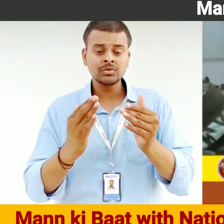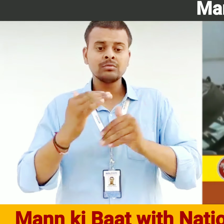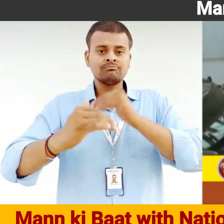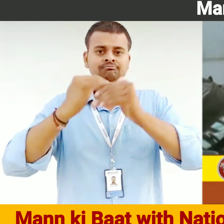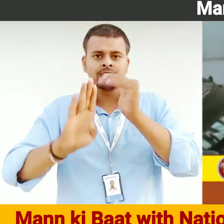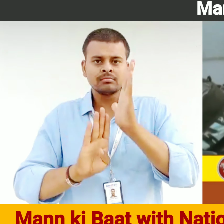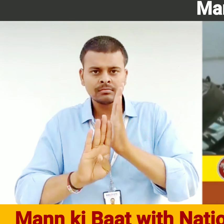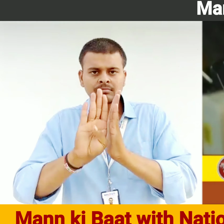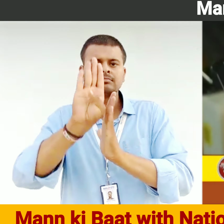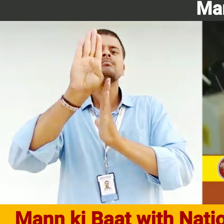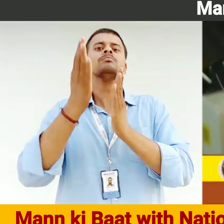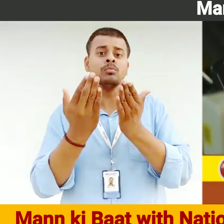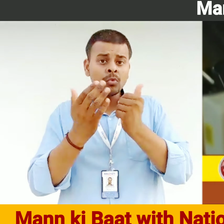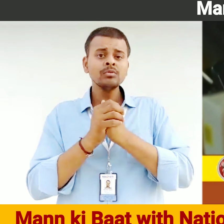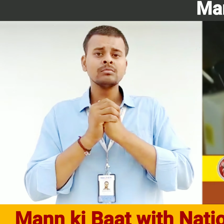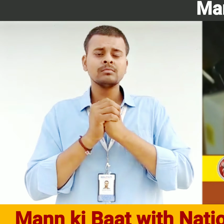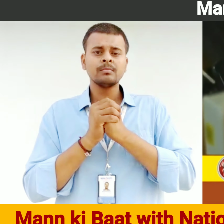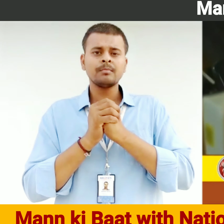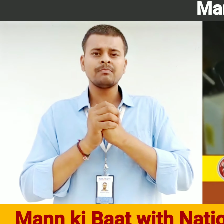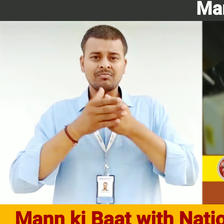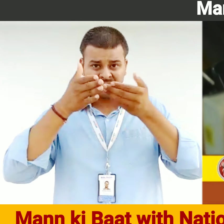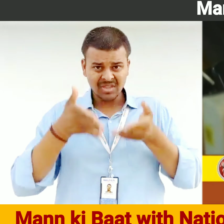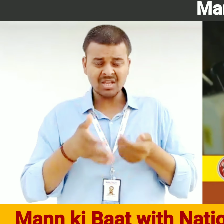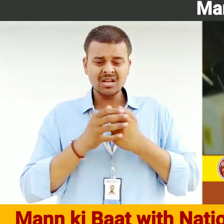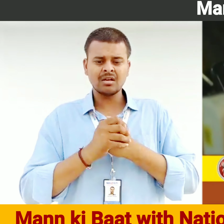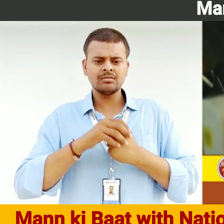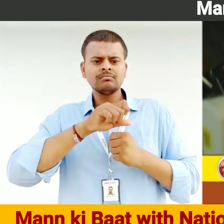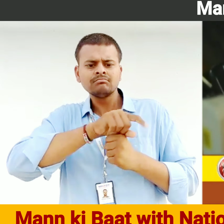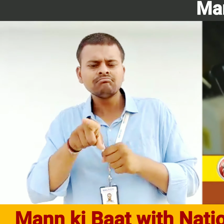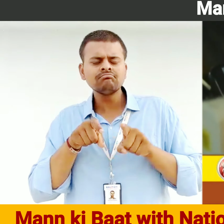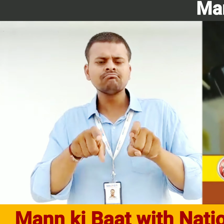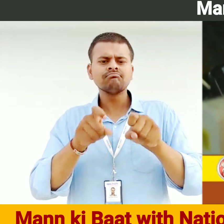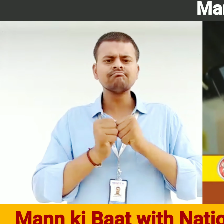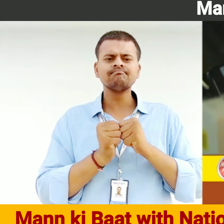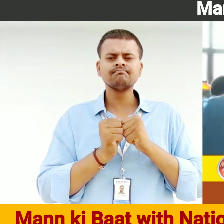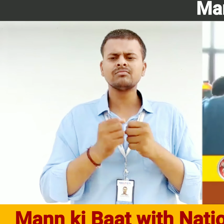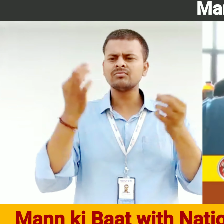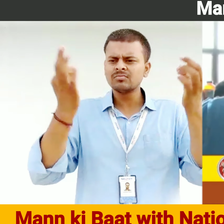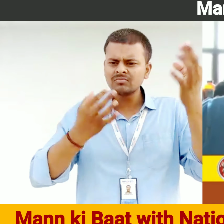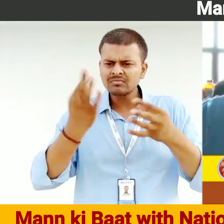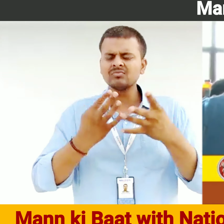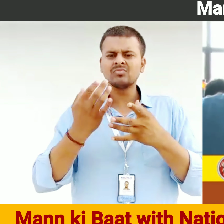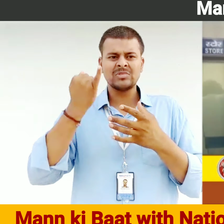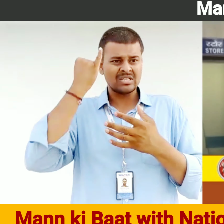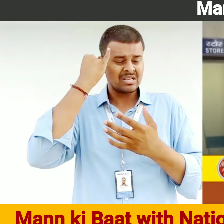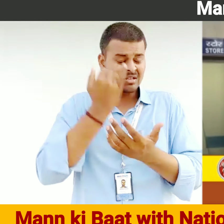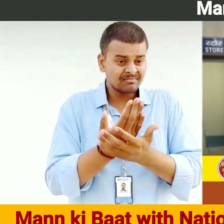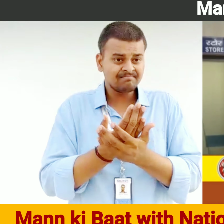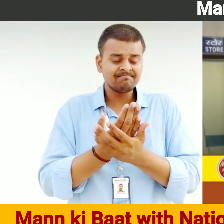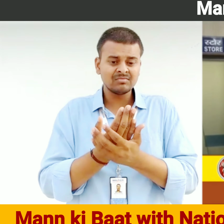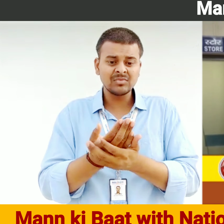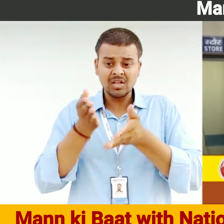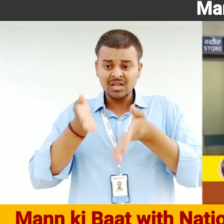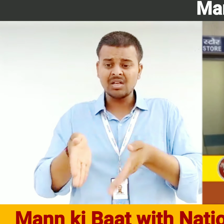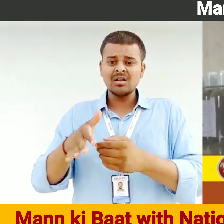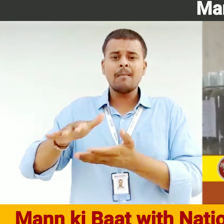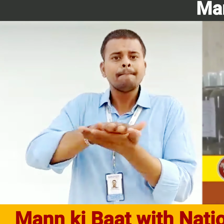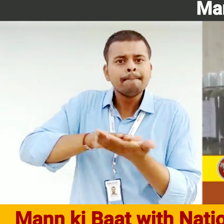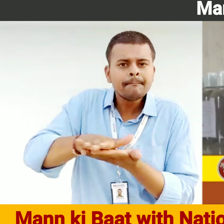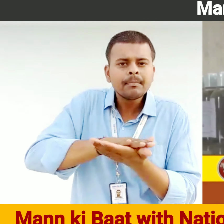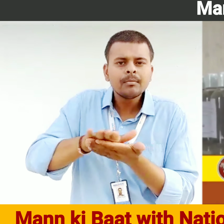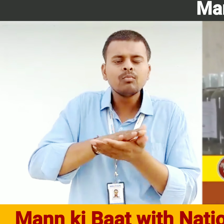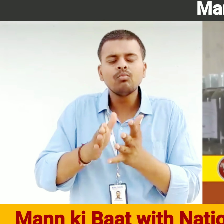बहुत बड़ा आधार है। साथियों, कोरोना के खिलाफ लड़ाई का यह रास्ता लंबा है। एक